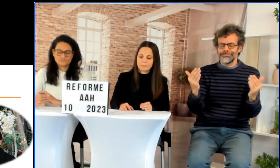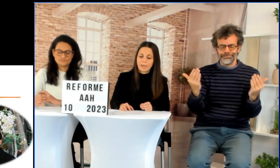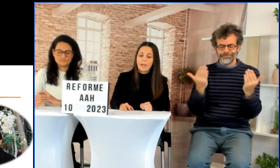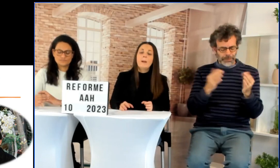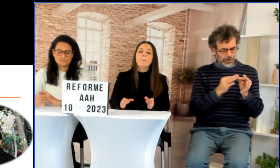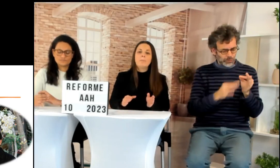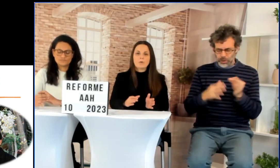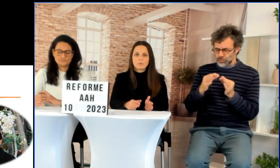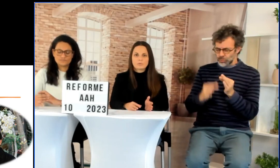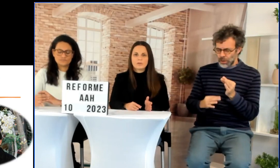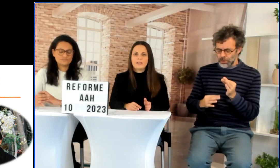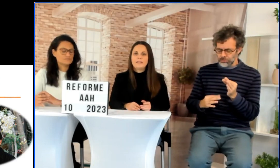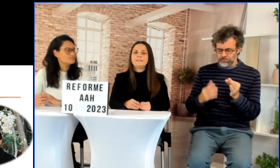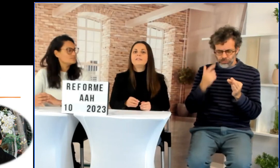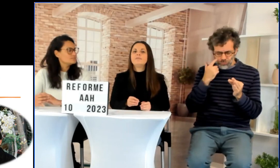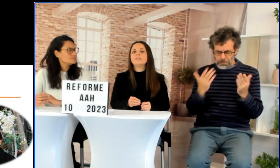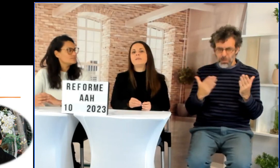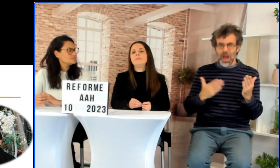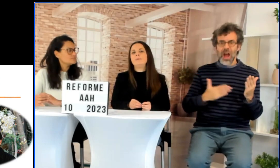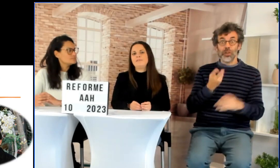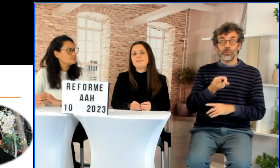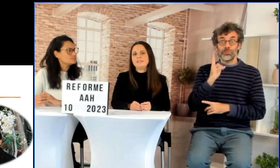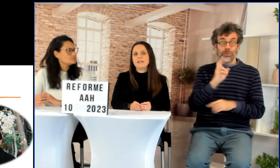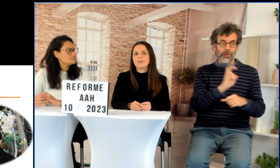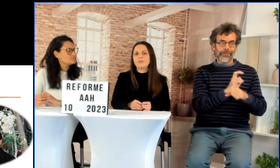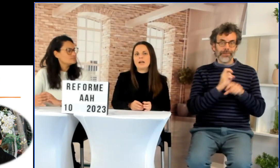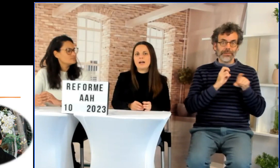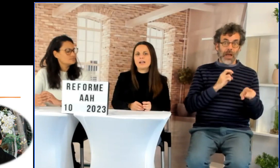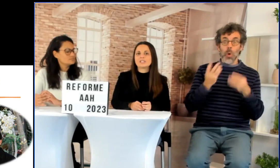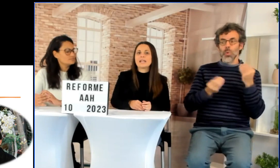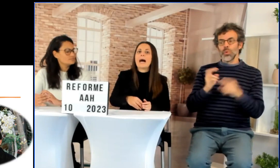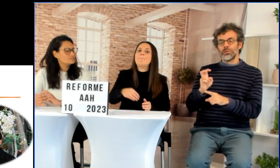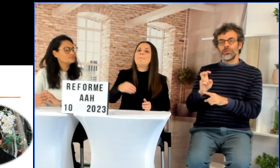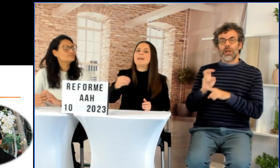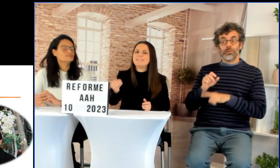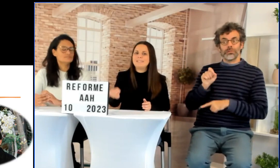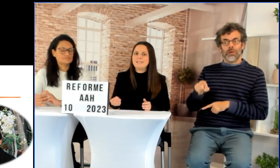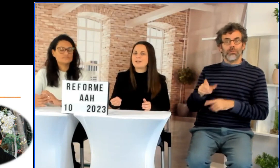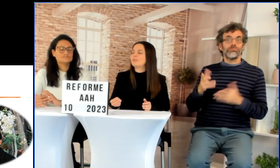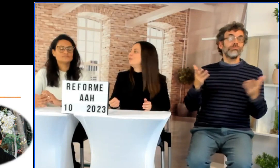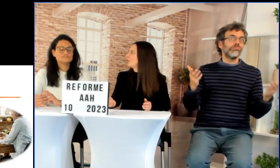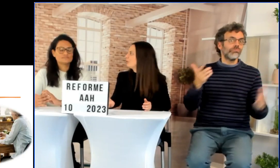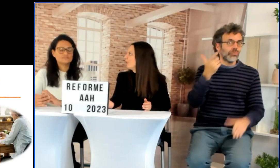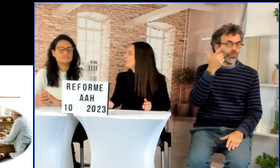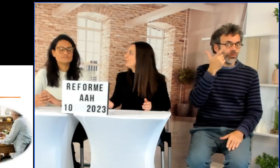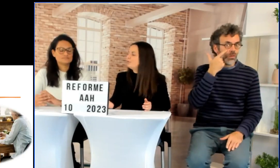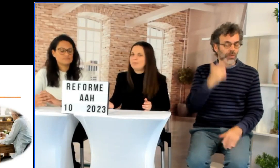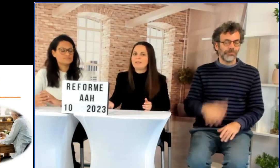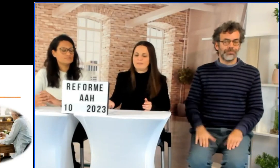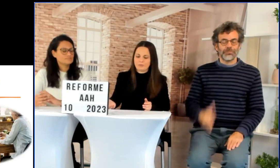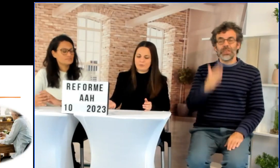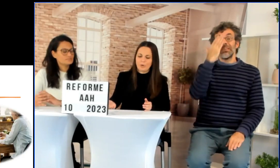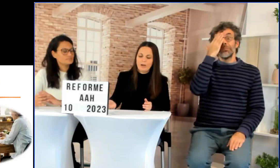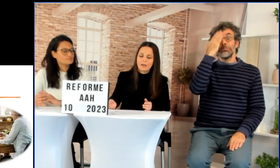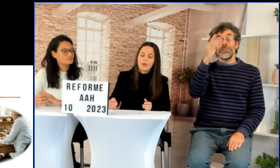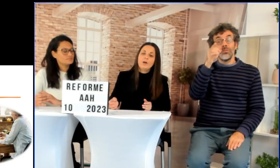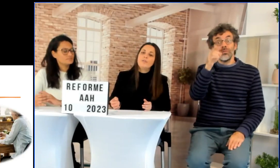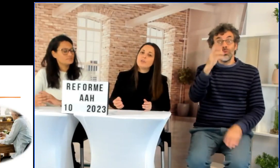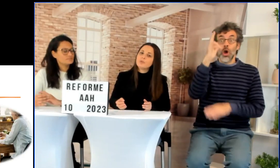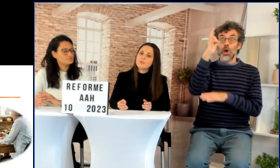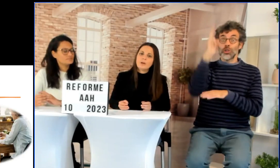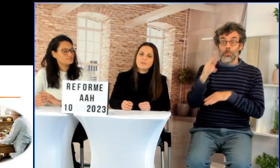sans. Par contre, si vous êtes bénéficiaire de l'AAH à partir d'octobre